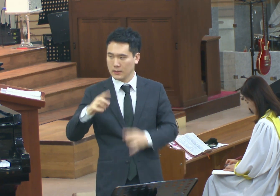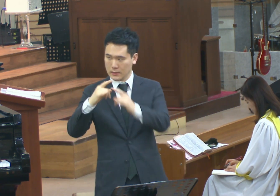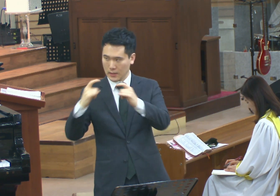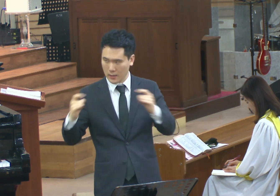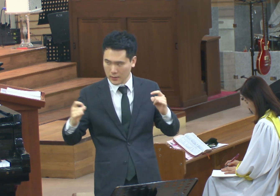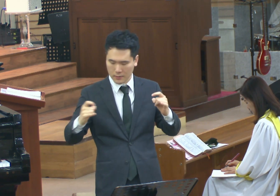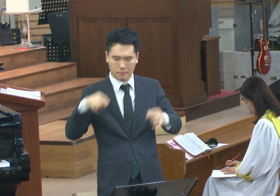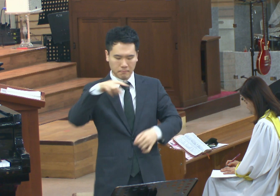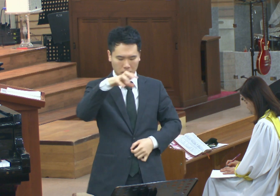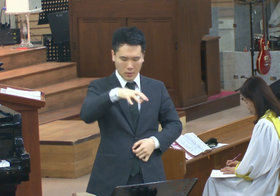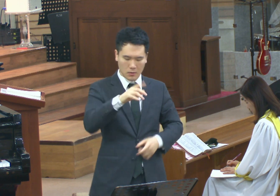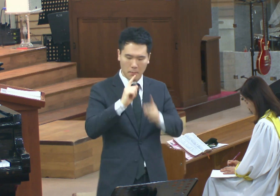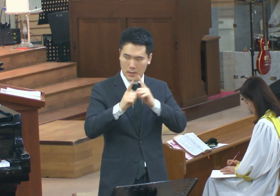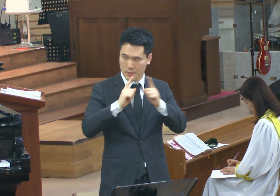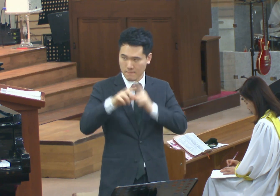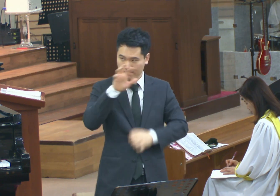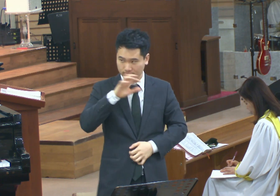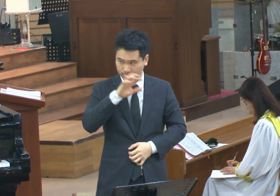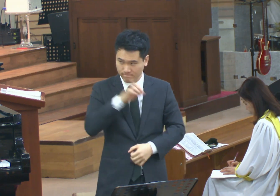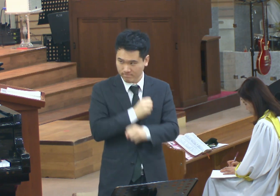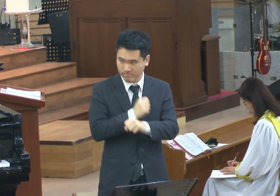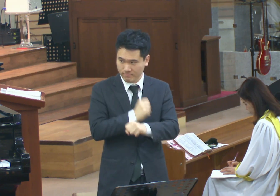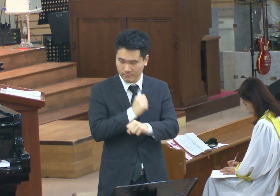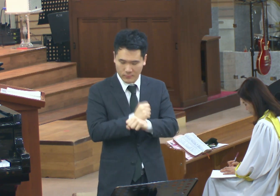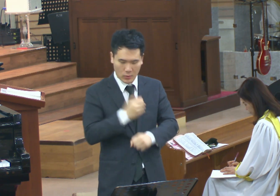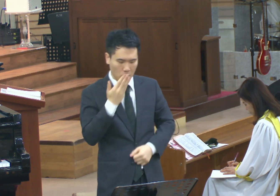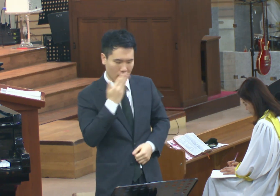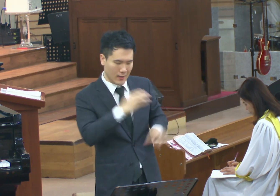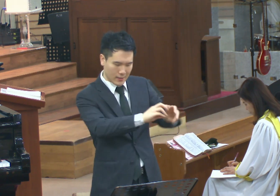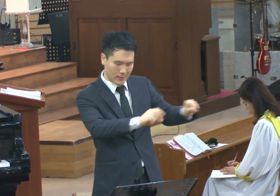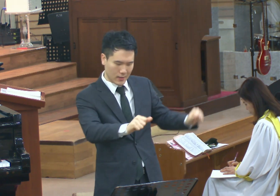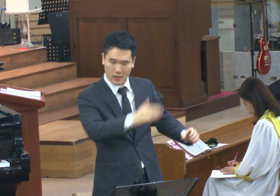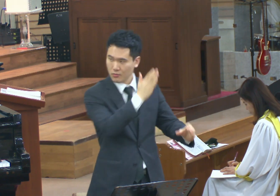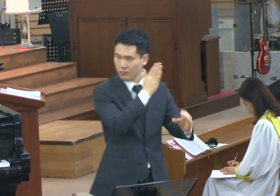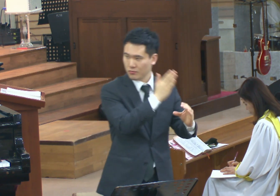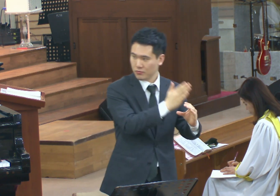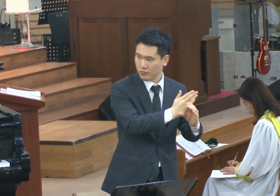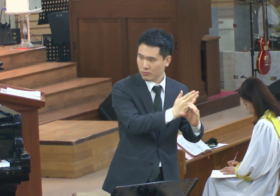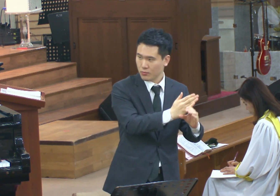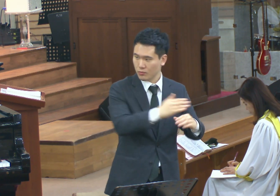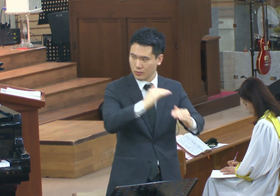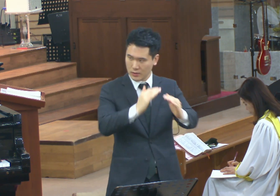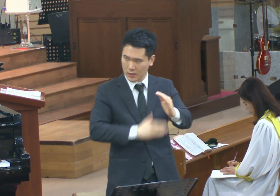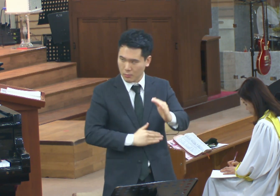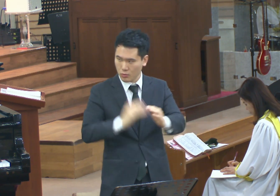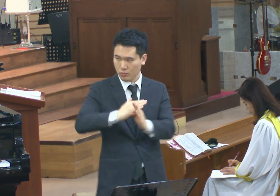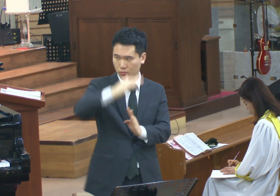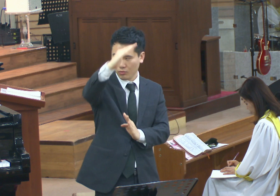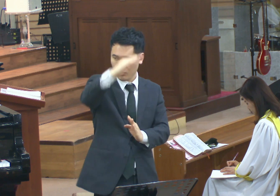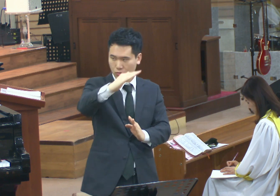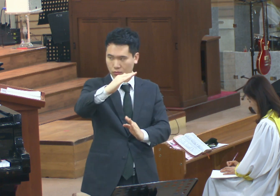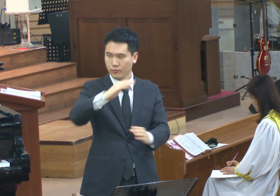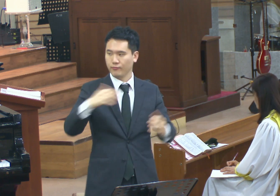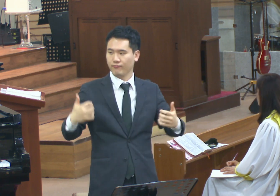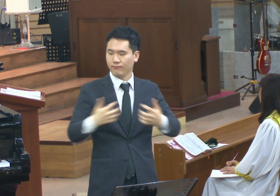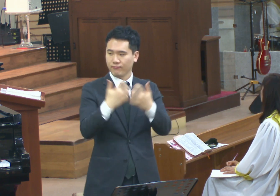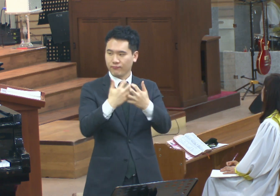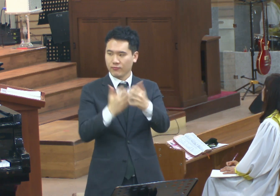싸우면서 대승을 거두게 되는데 하나님이 그때 해와 달을 멈추시고 우박을 내리시고 해서 칼에 죽은